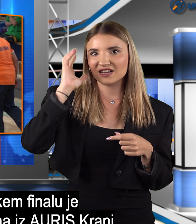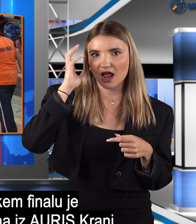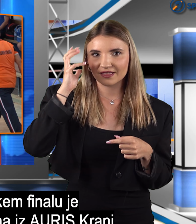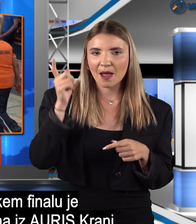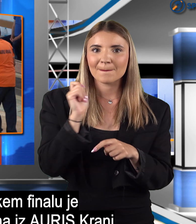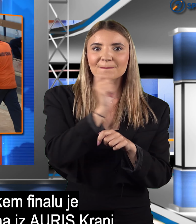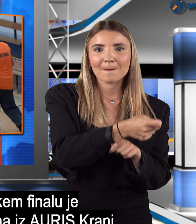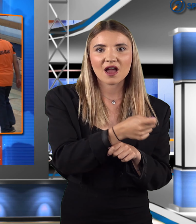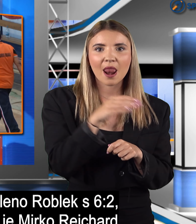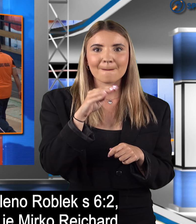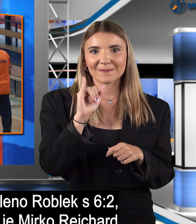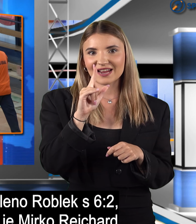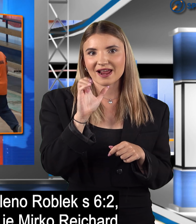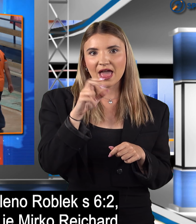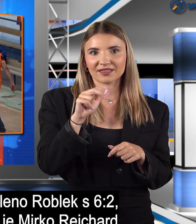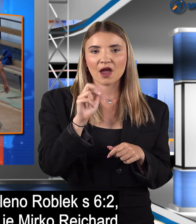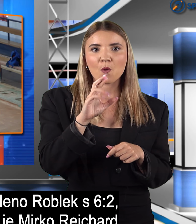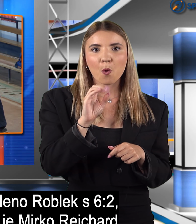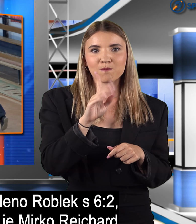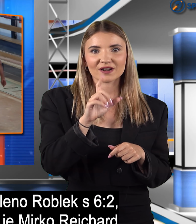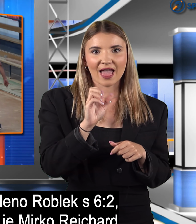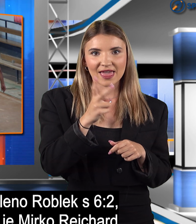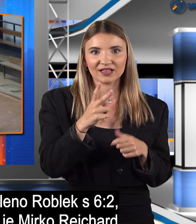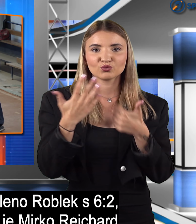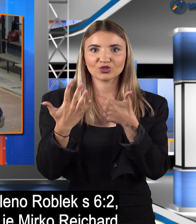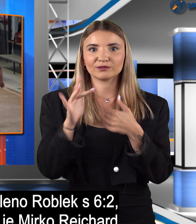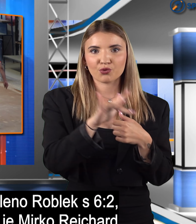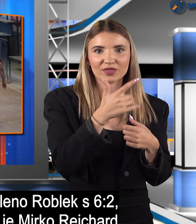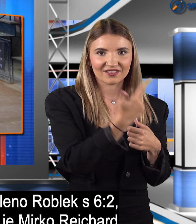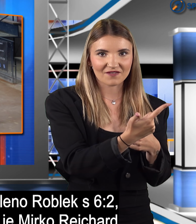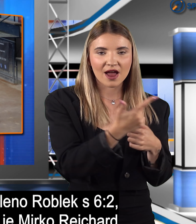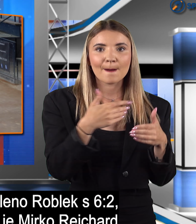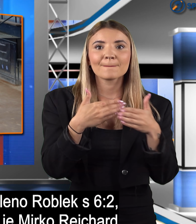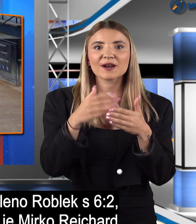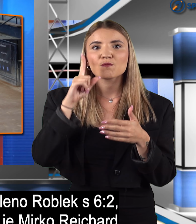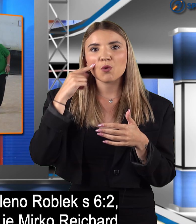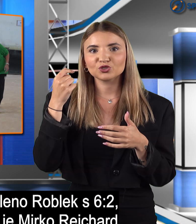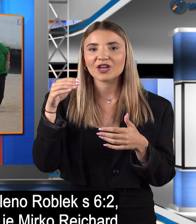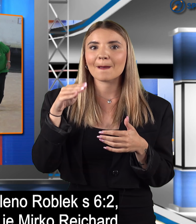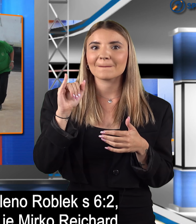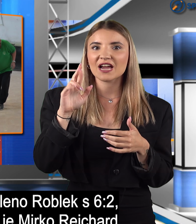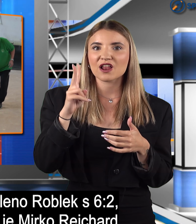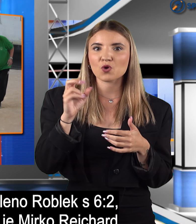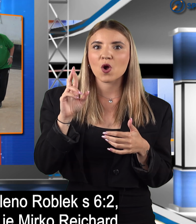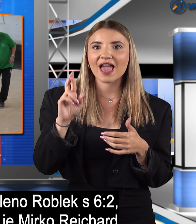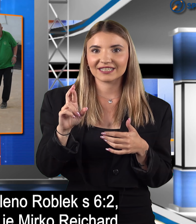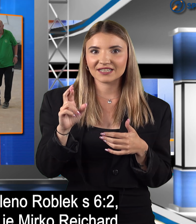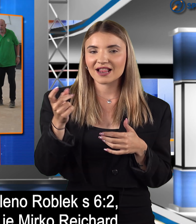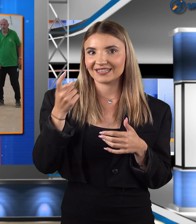iz Auris Kranj premagala Mileno Roblek 6-2. Pri moških pa je Mirko Rajkart